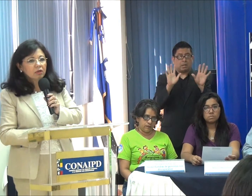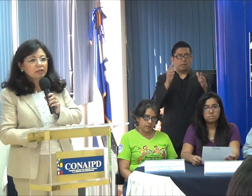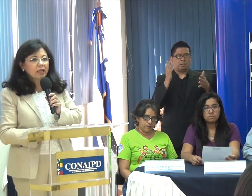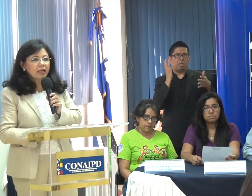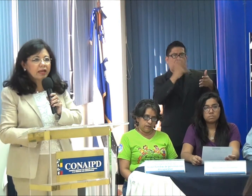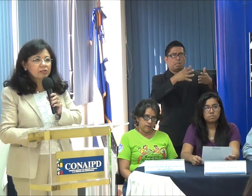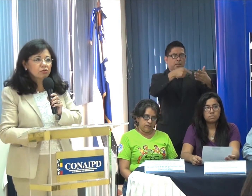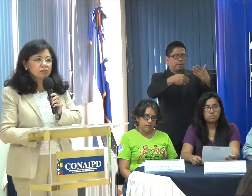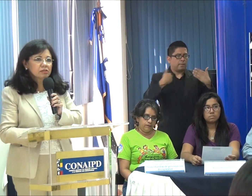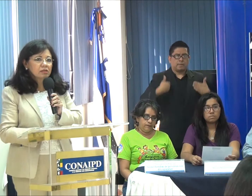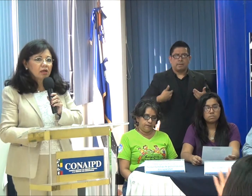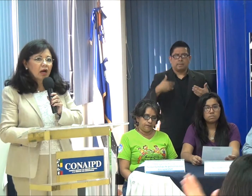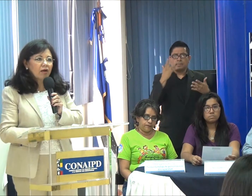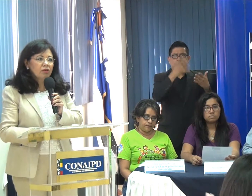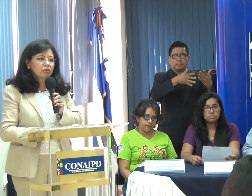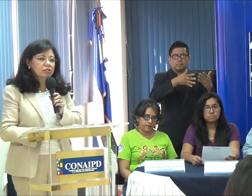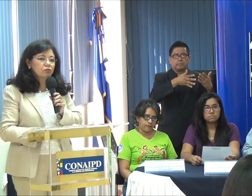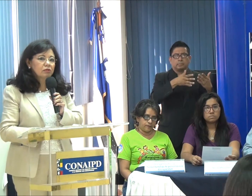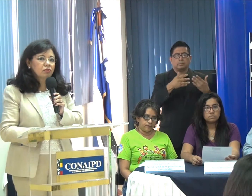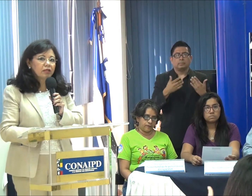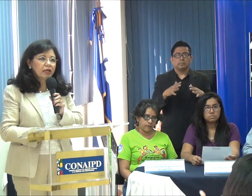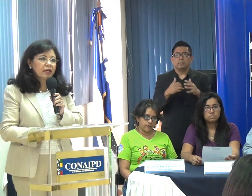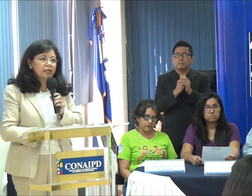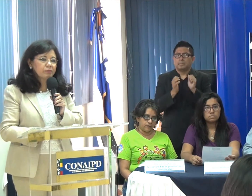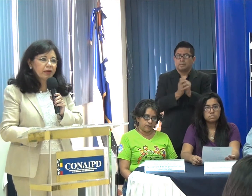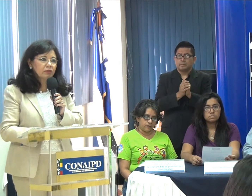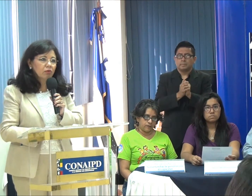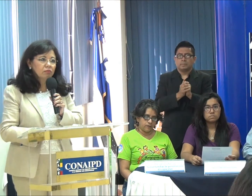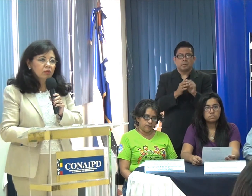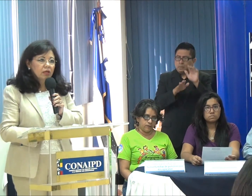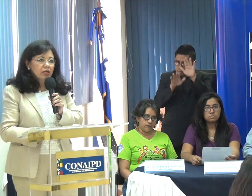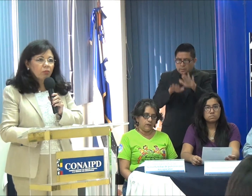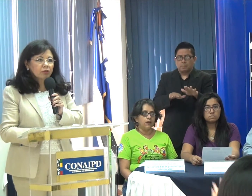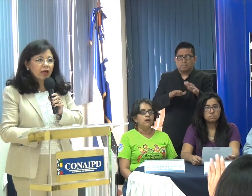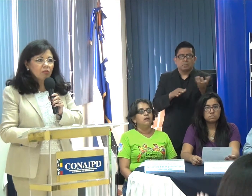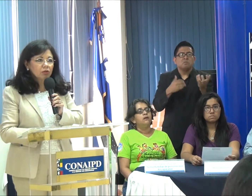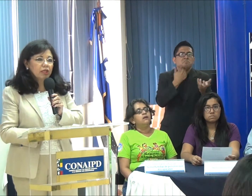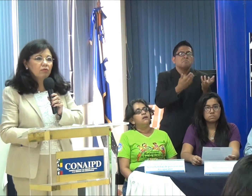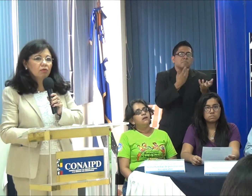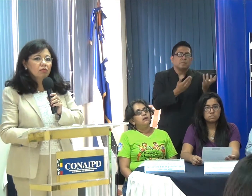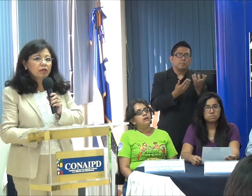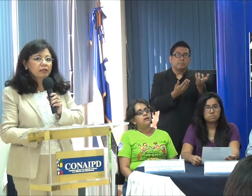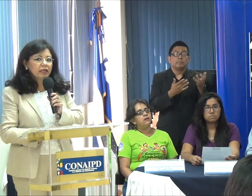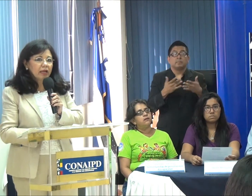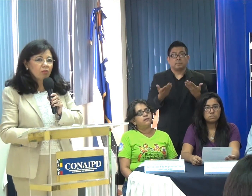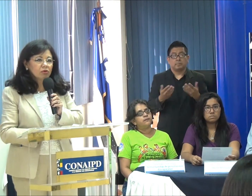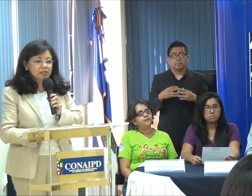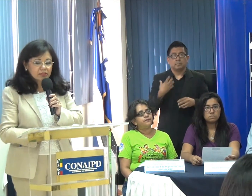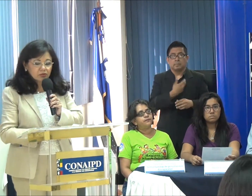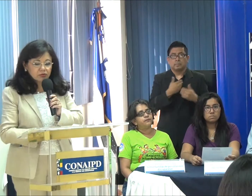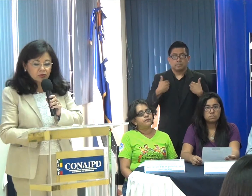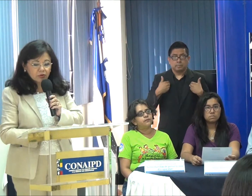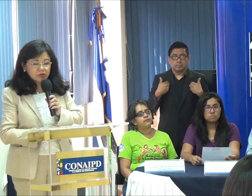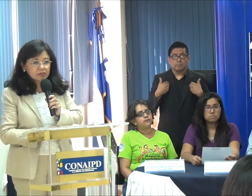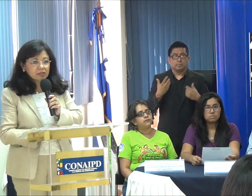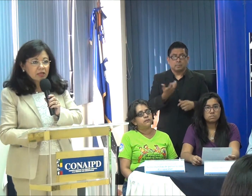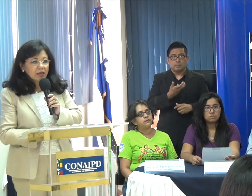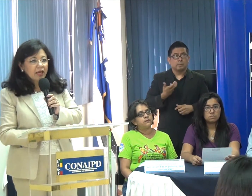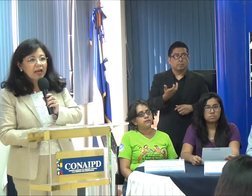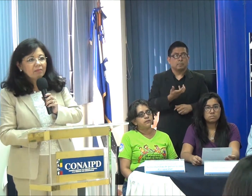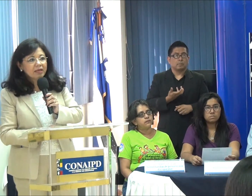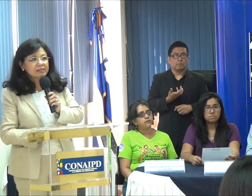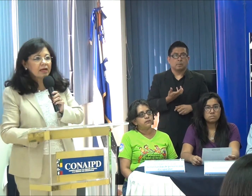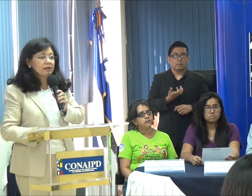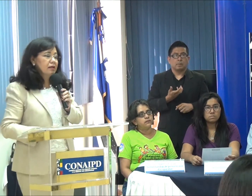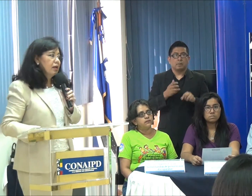violación de derechos, ha habido situaciones de irrespeto. Por tal motivo tenemos nosotros